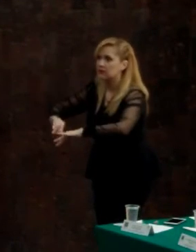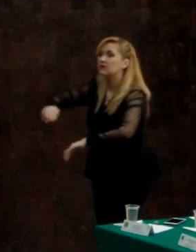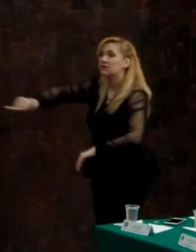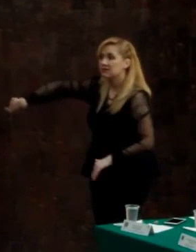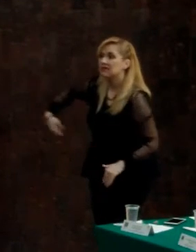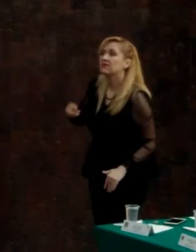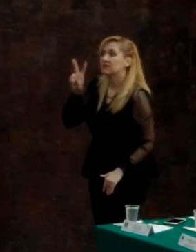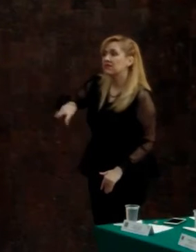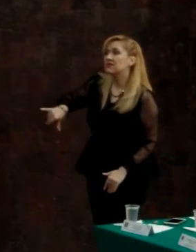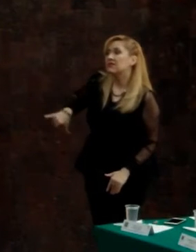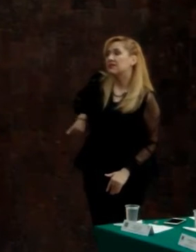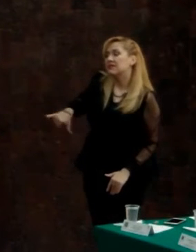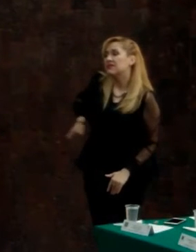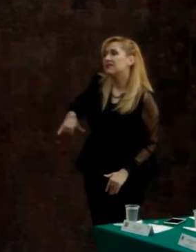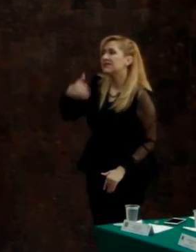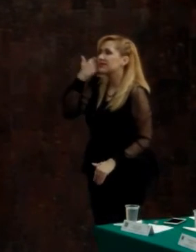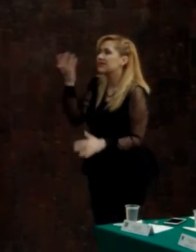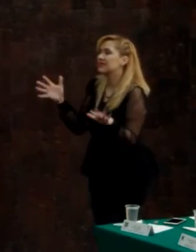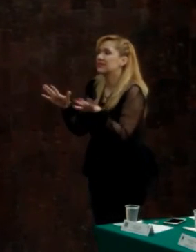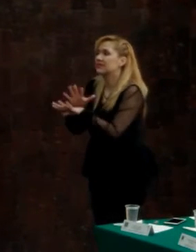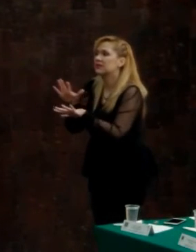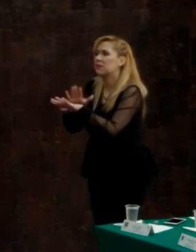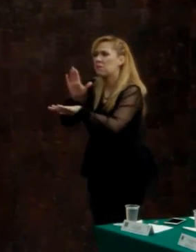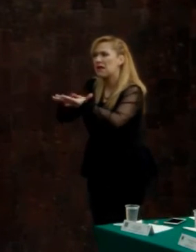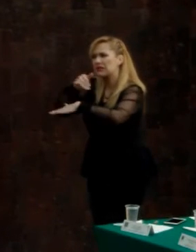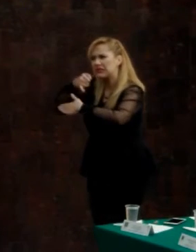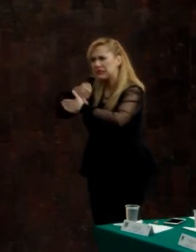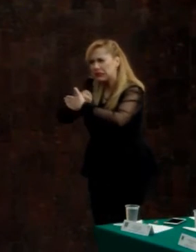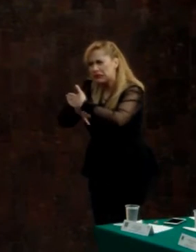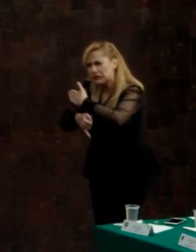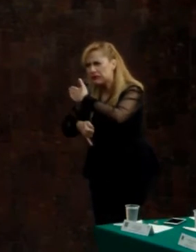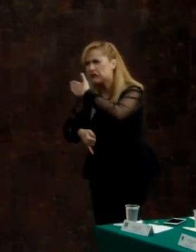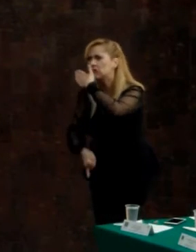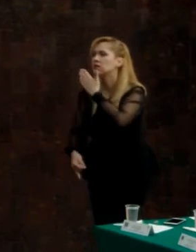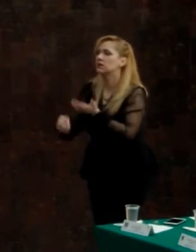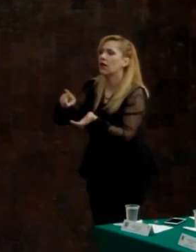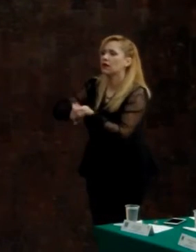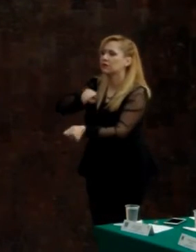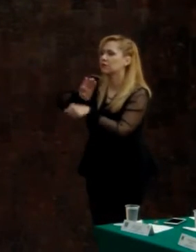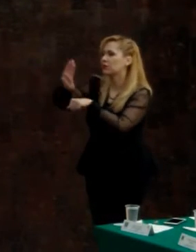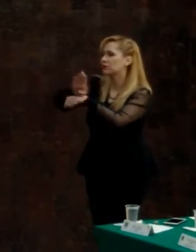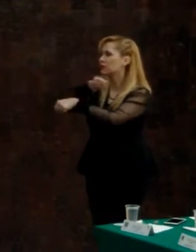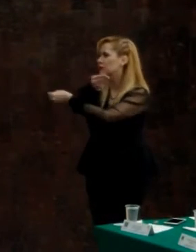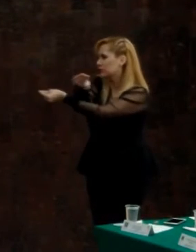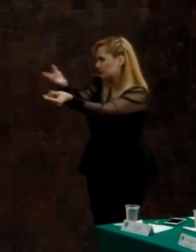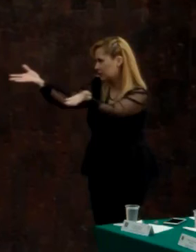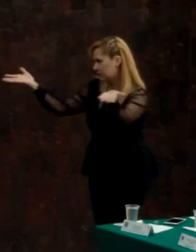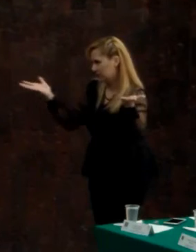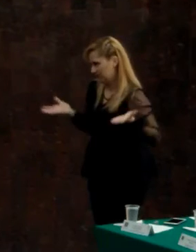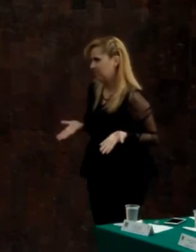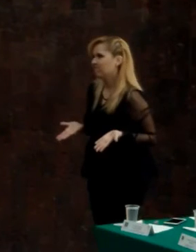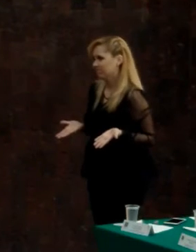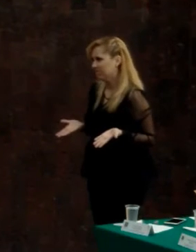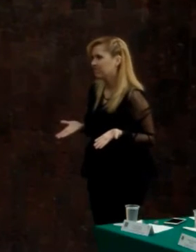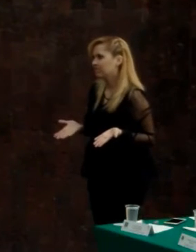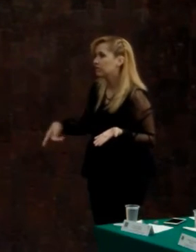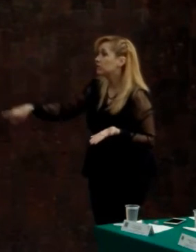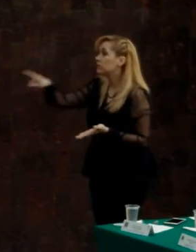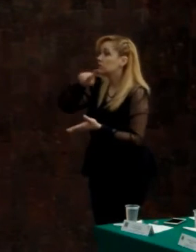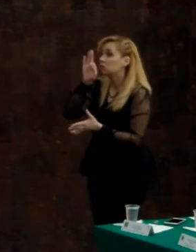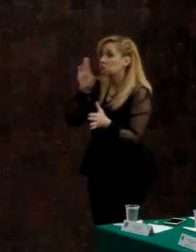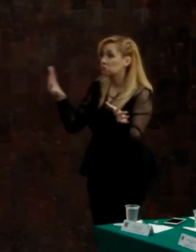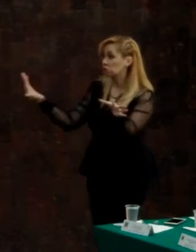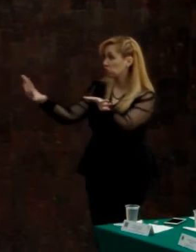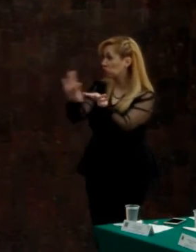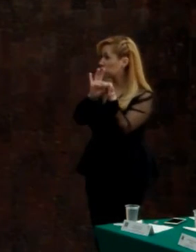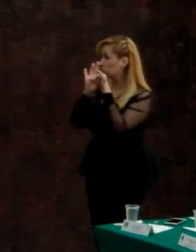inquietud de hacer transformaciones profundas a favor de su comunidad. La sociedad organizada